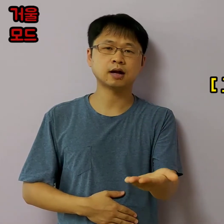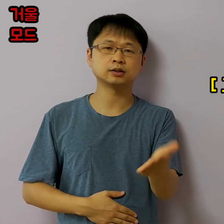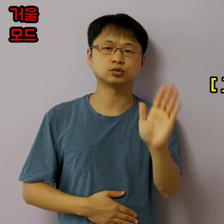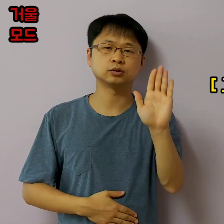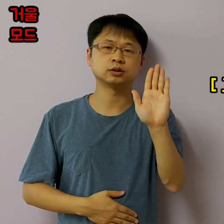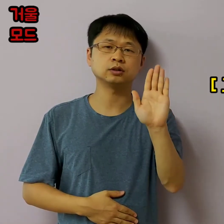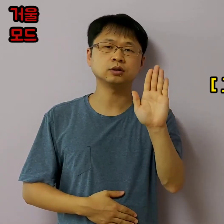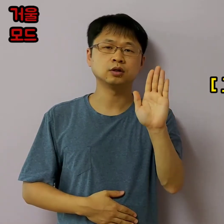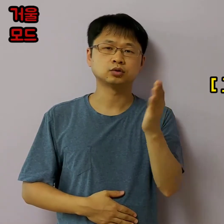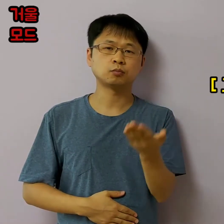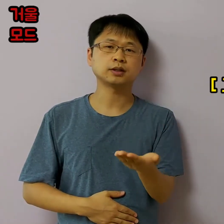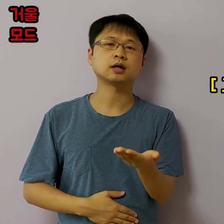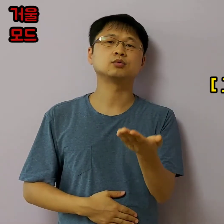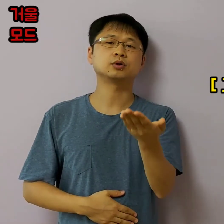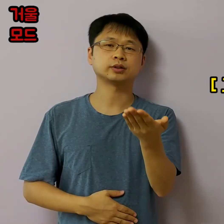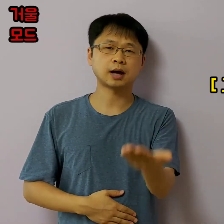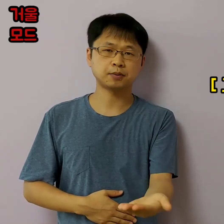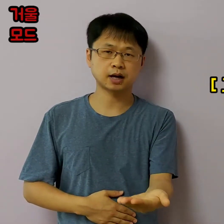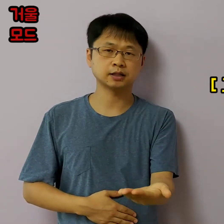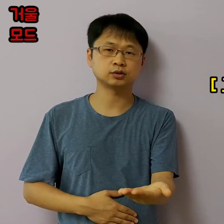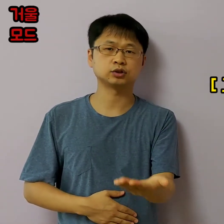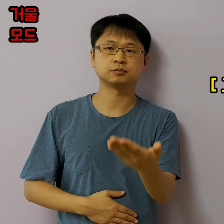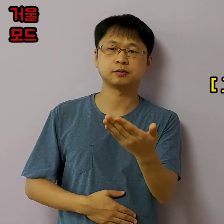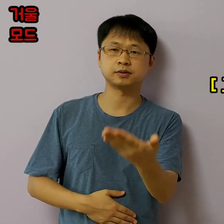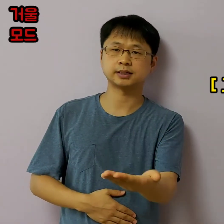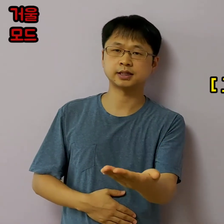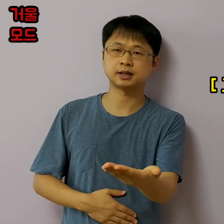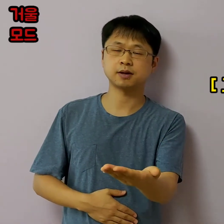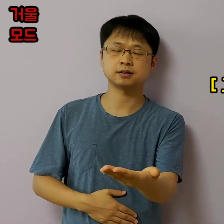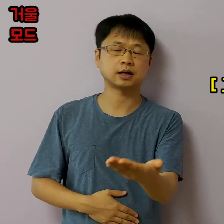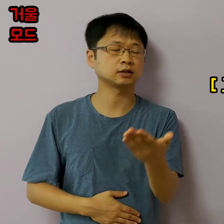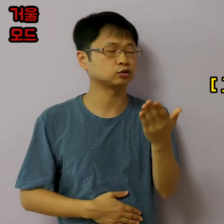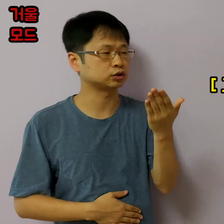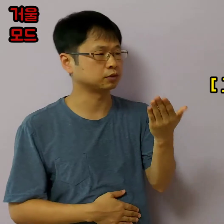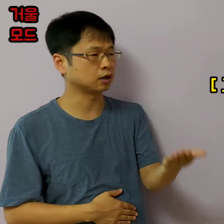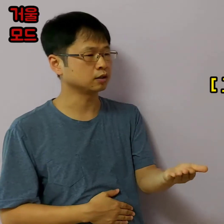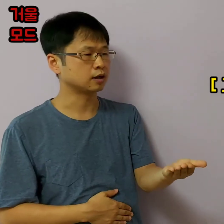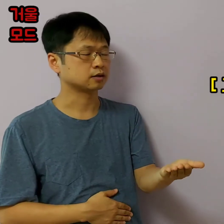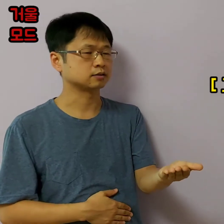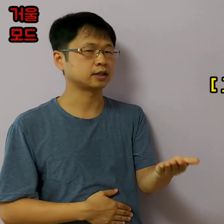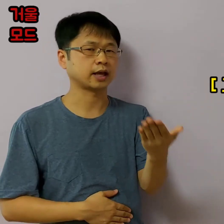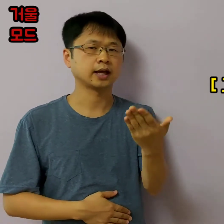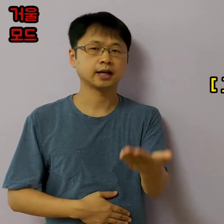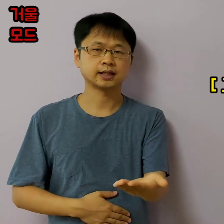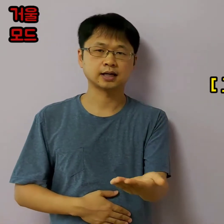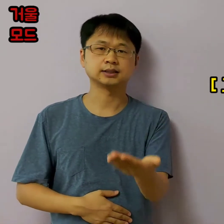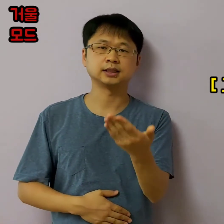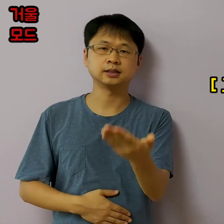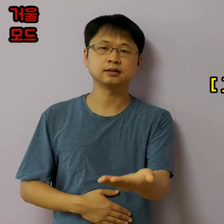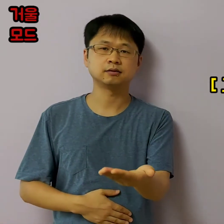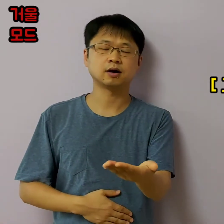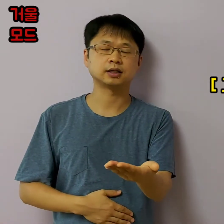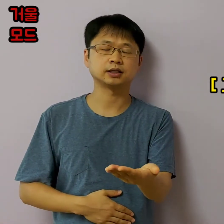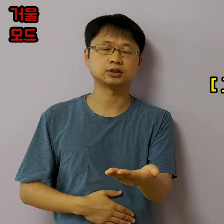너라는 수어는 손바닥을 위로 해서 앞을 가리켜 주시면 됩니다. 상대방을 가리켜 주시면 그대, 당신, 너가